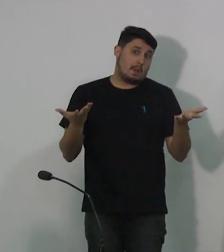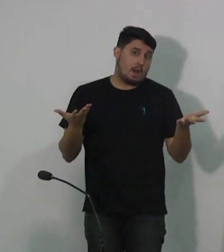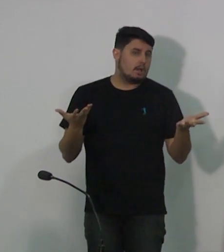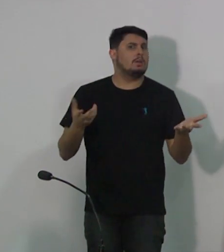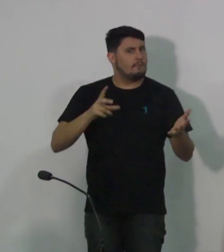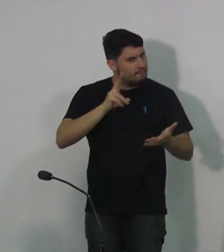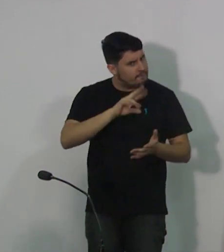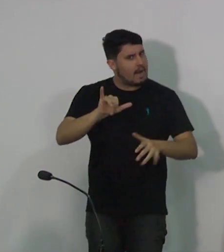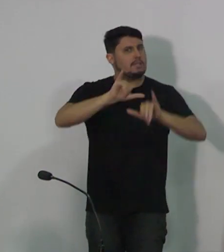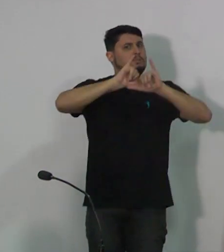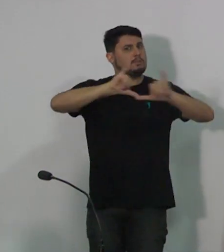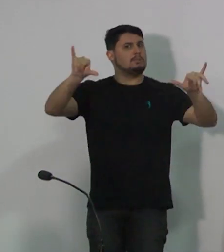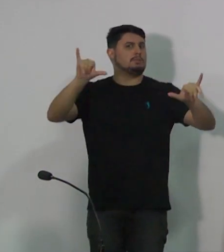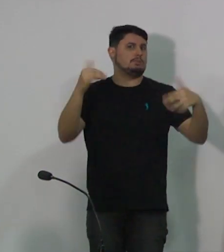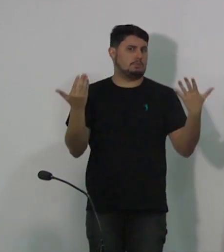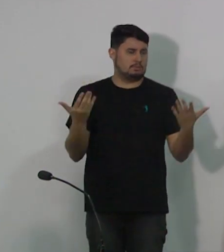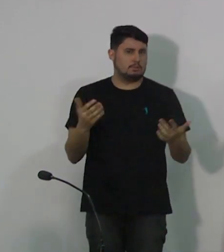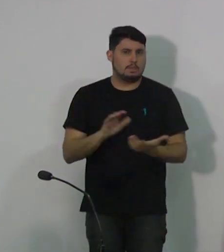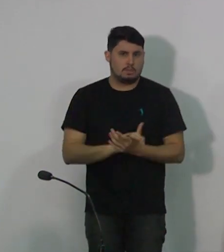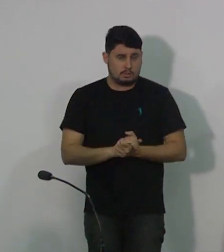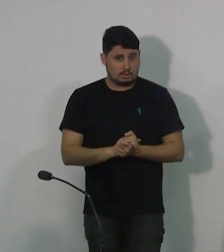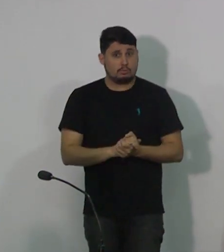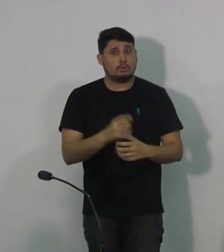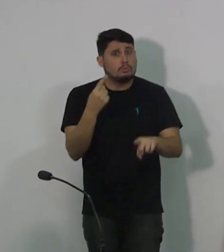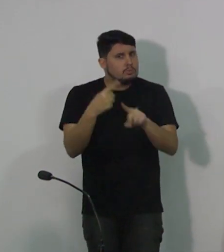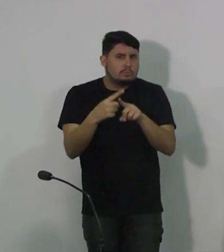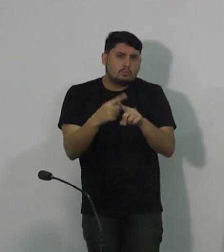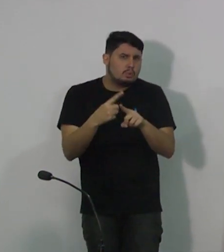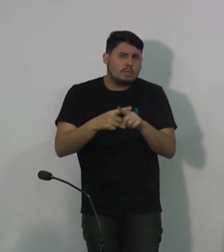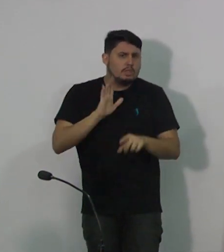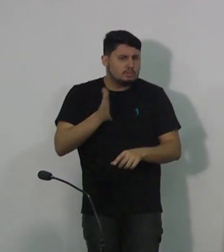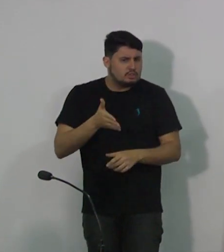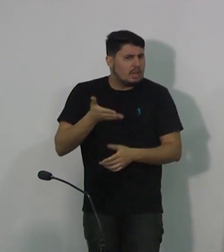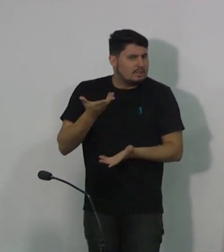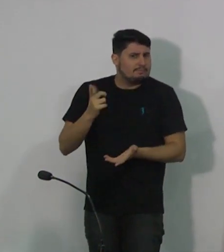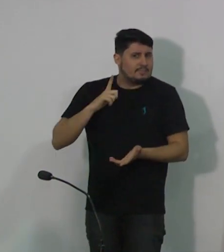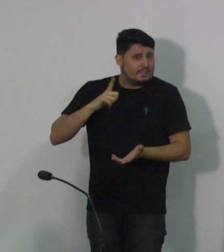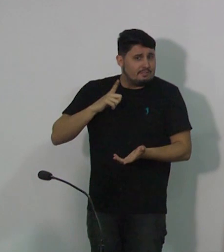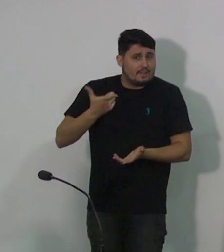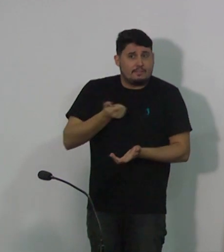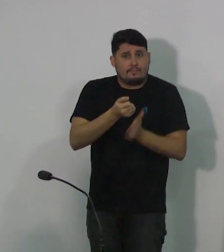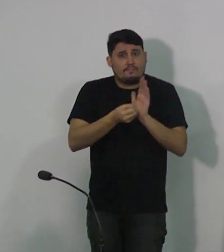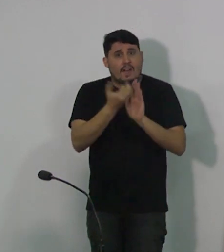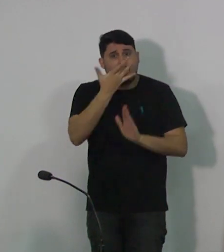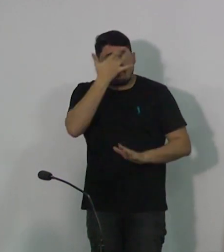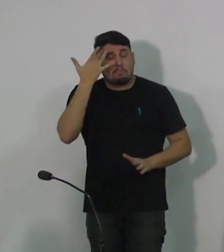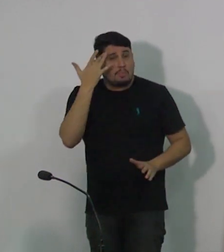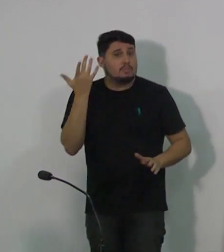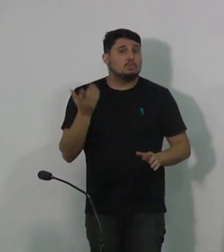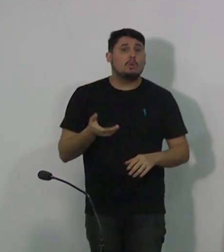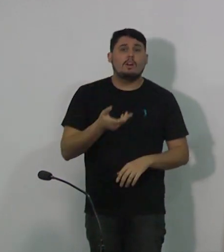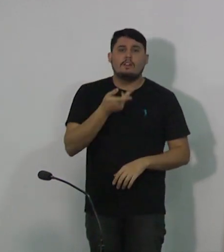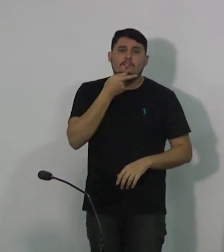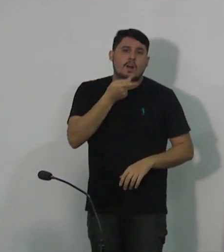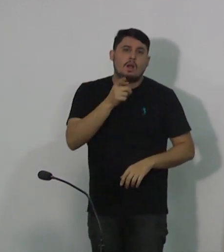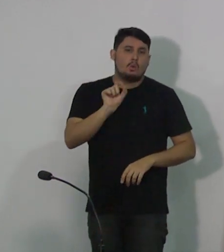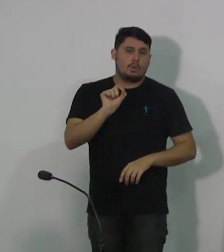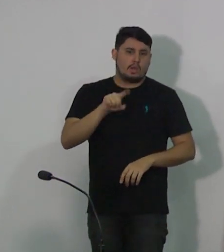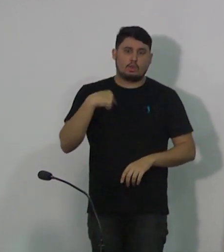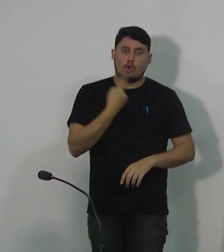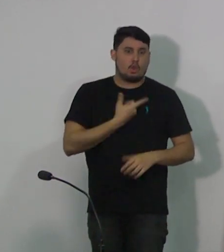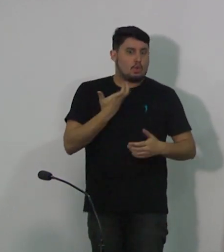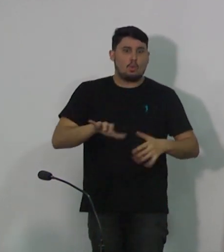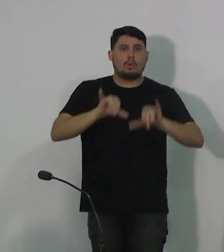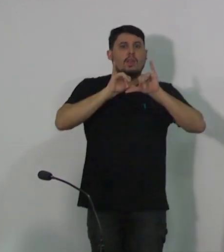com alguns relatos, como se houvesse a necessidade de não ter transparência na informação, e não é isso. As informações que a gente tem são